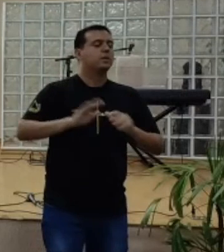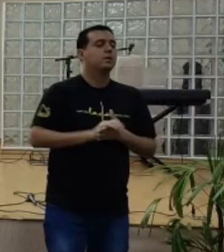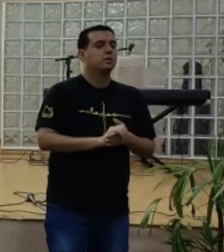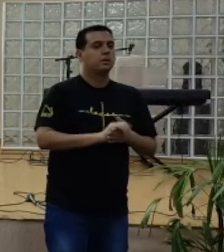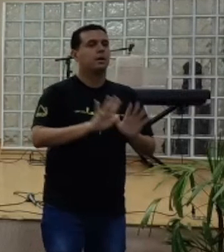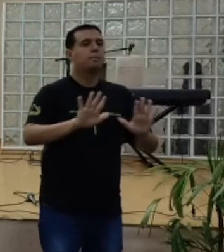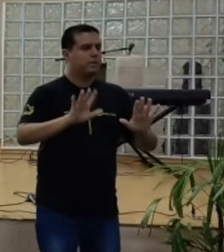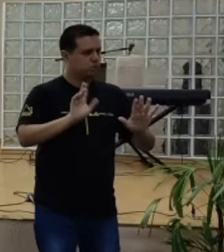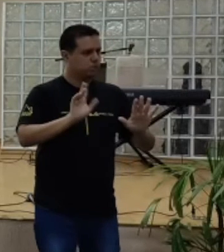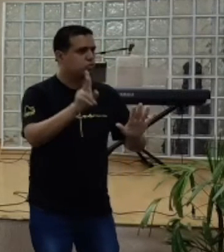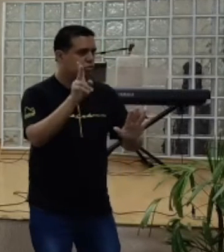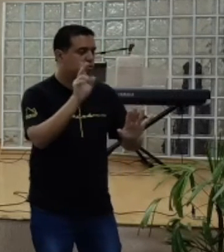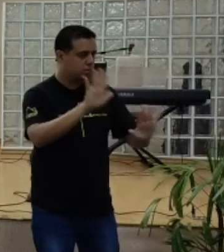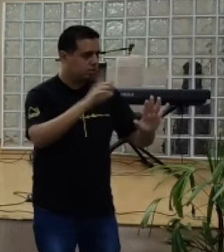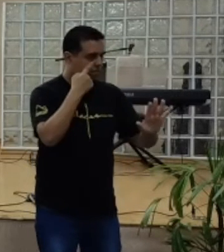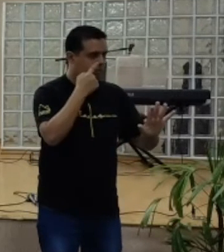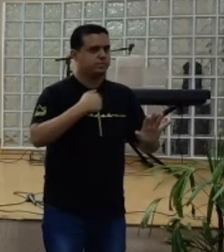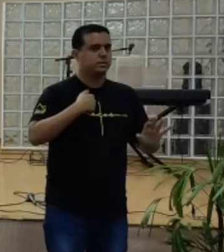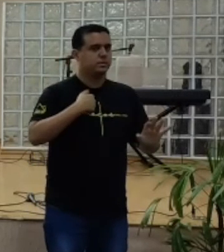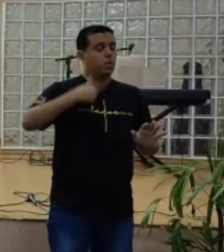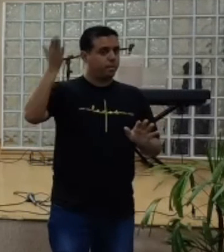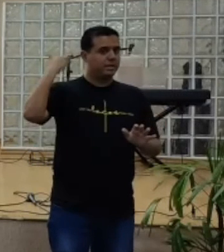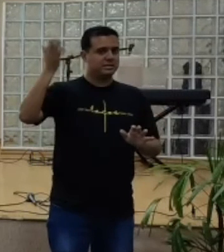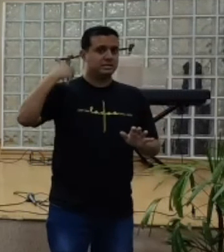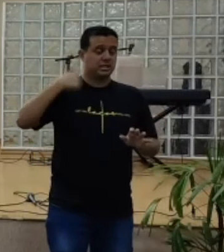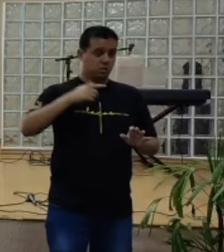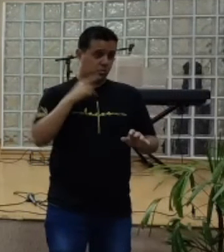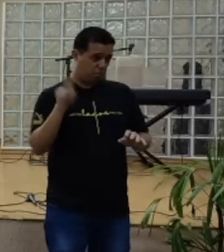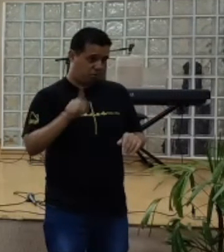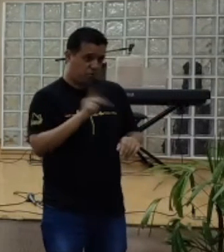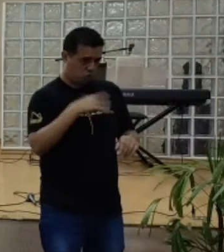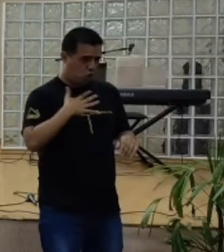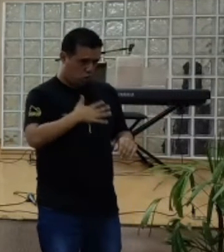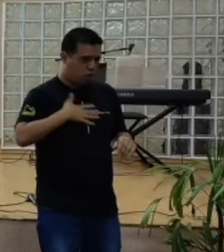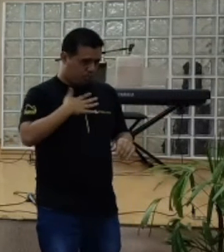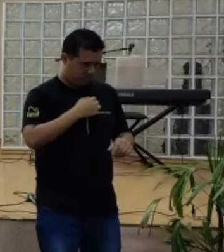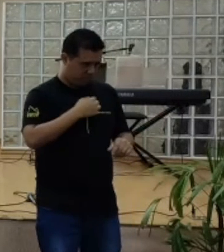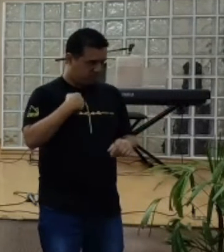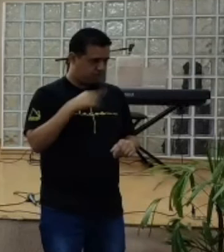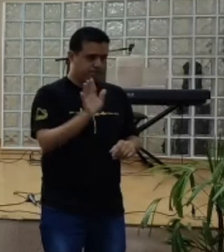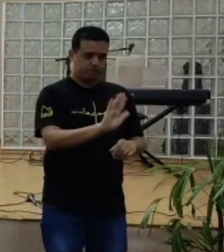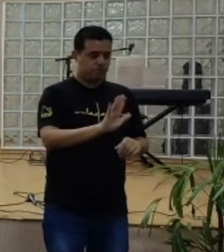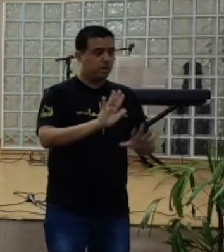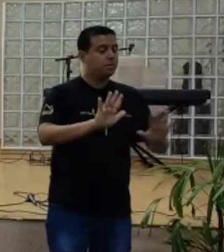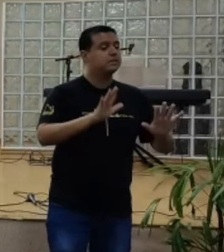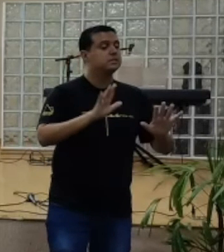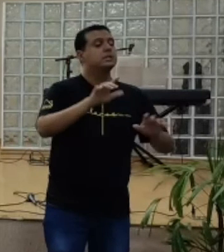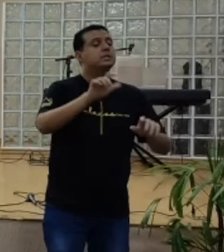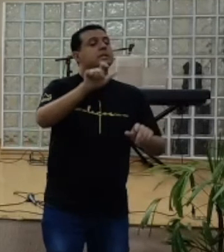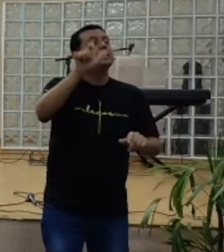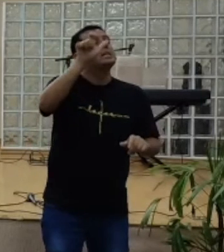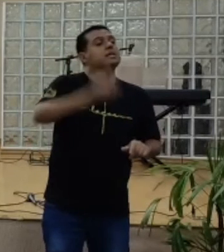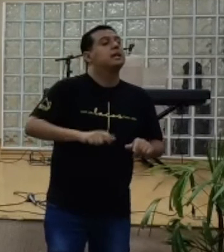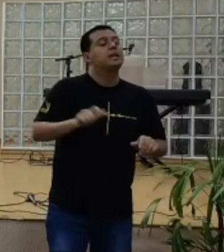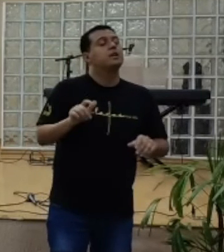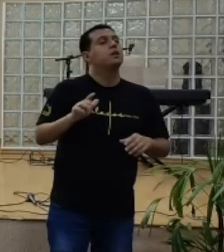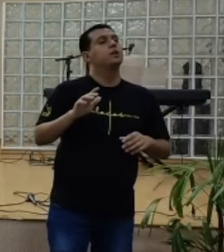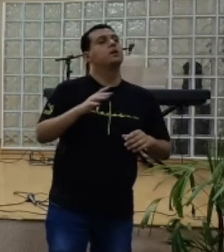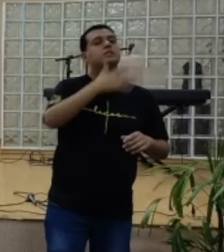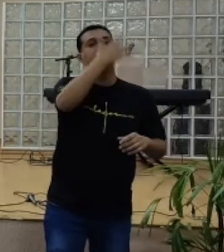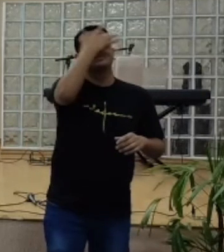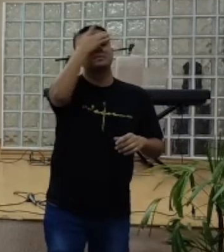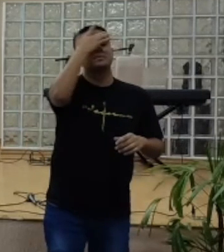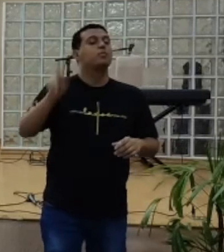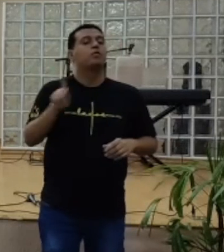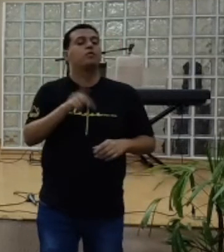na minha primeira infância, antes da minha conversão, né? Então, assim, quem eram os alunos prediletos? Os